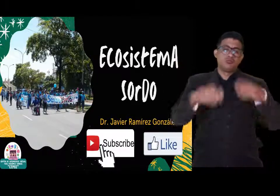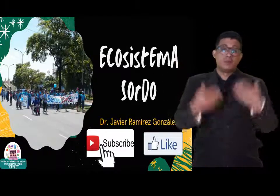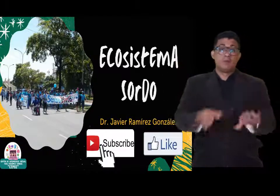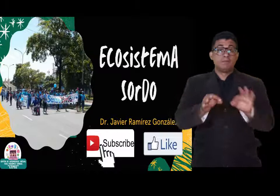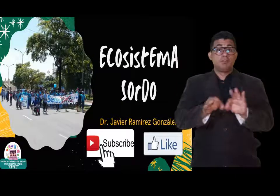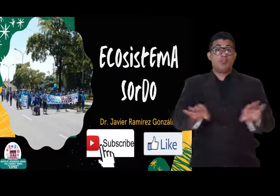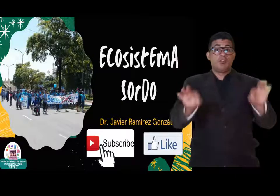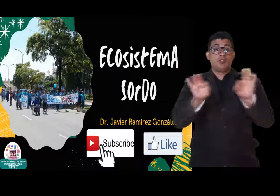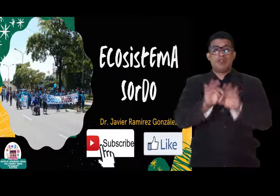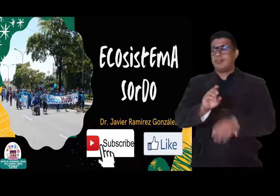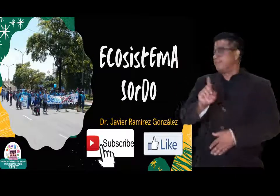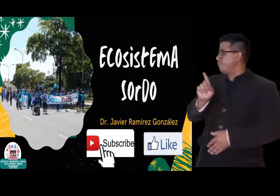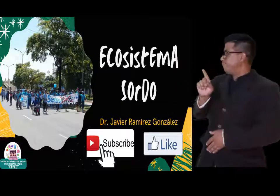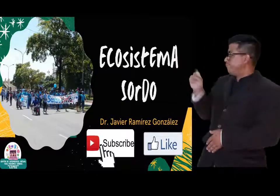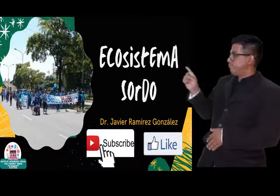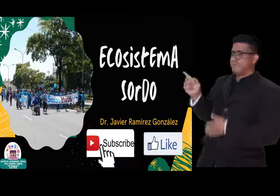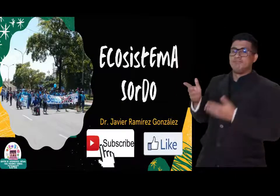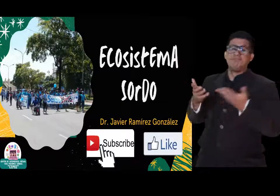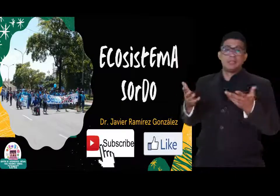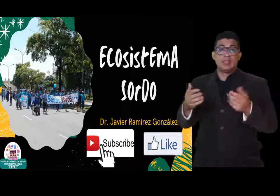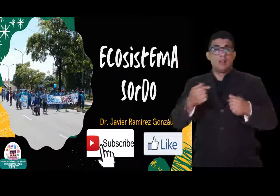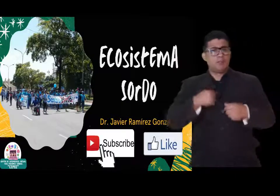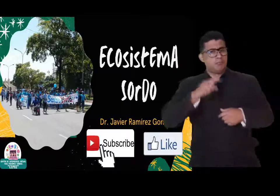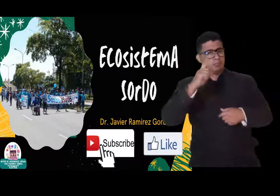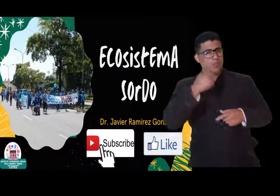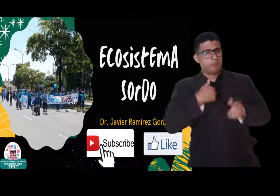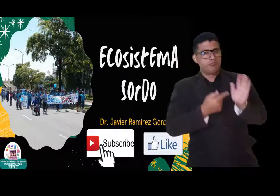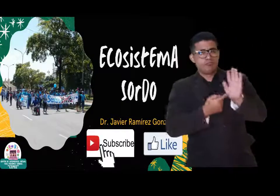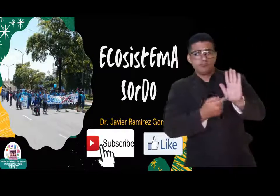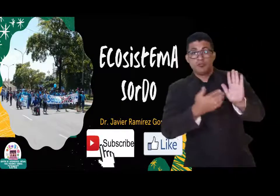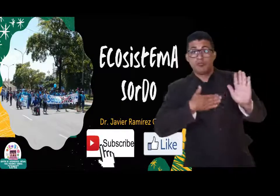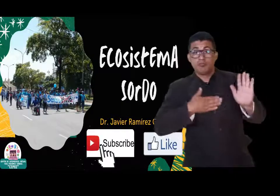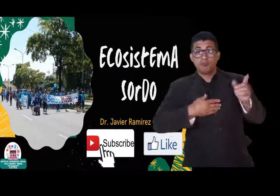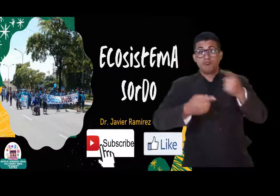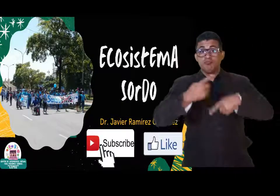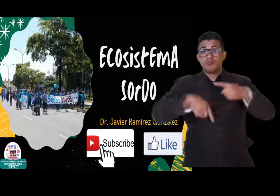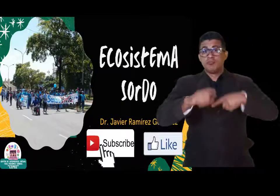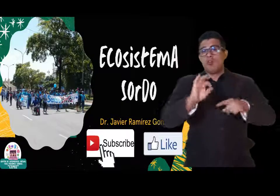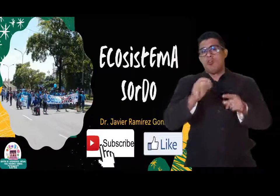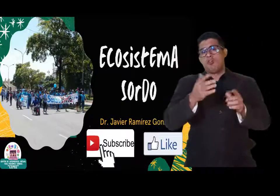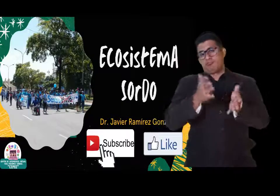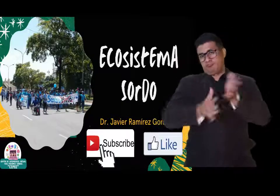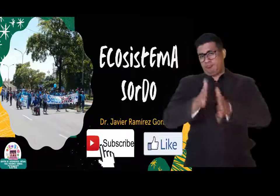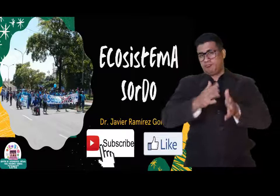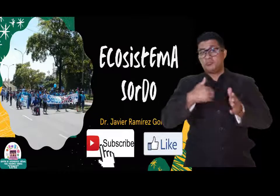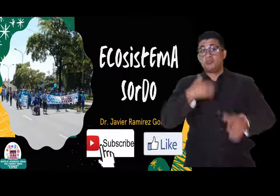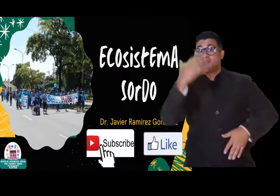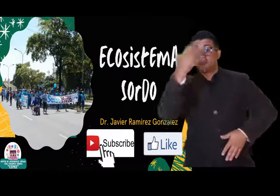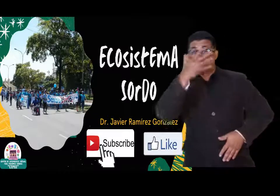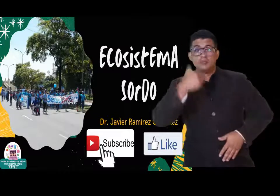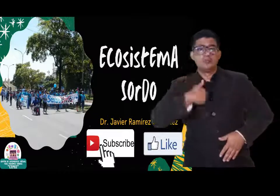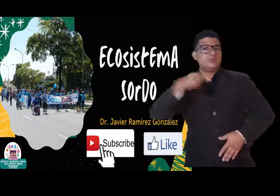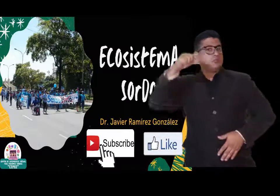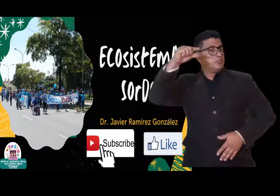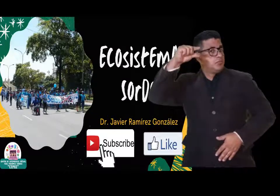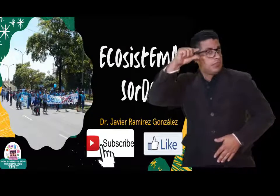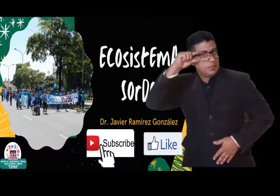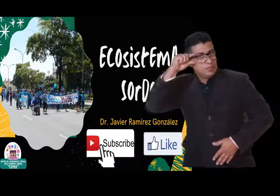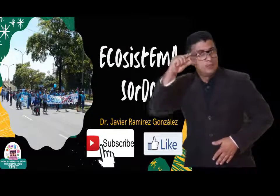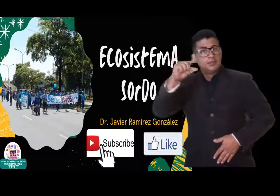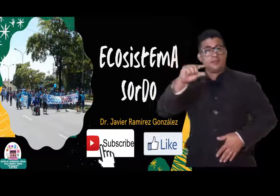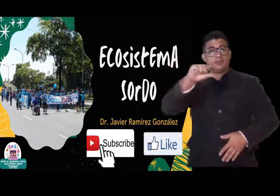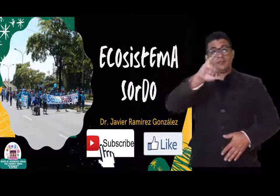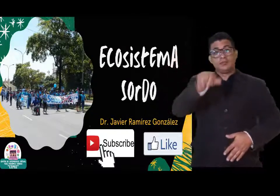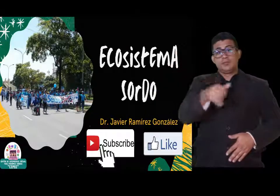video. Quiero que sepan respecto a este tema, como ven en pantalla. Fíjense, mi seña